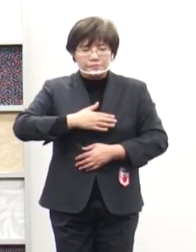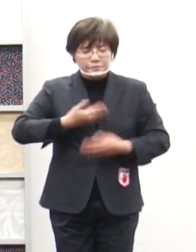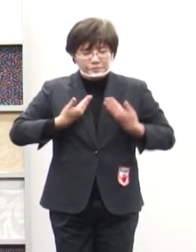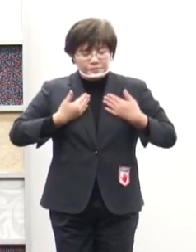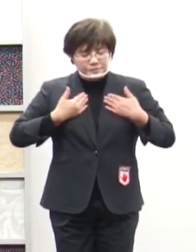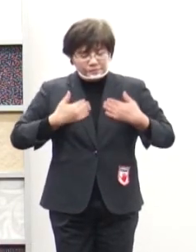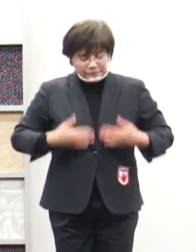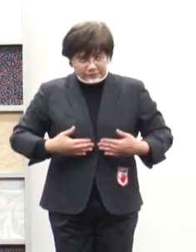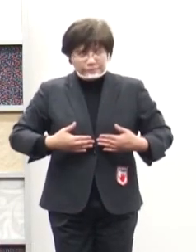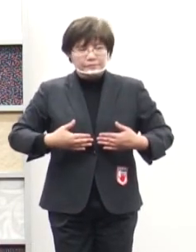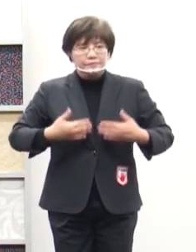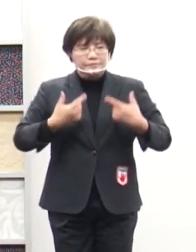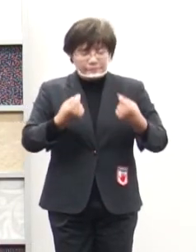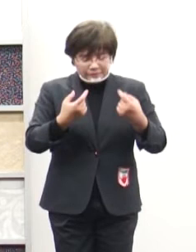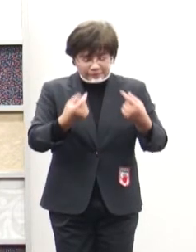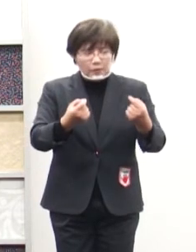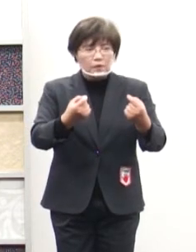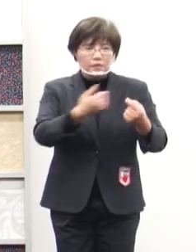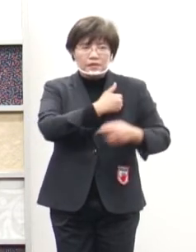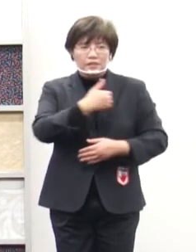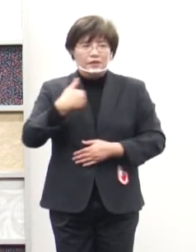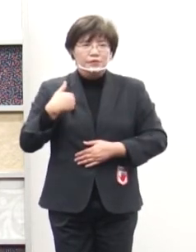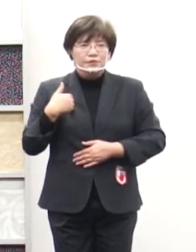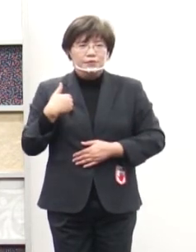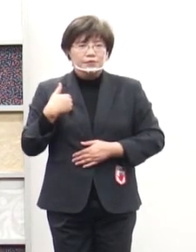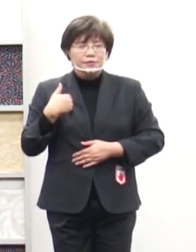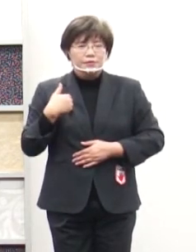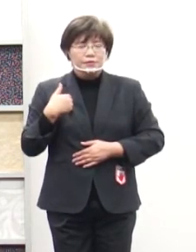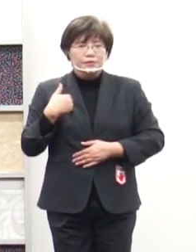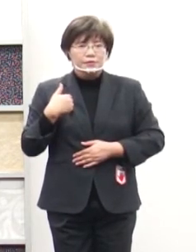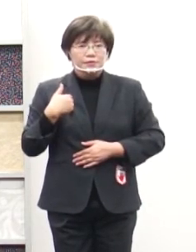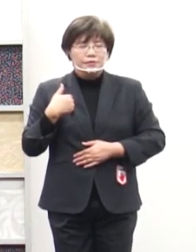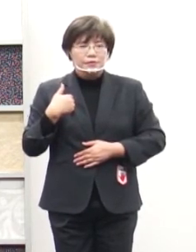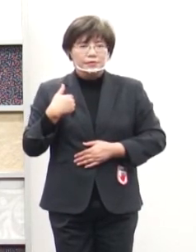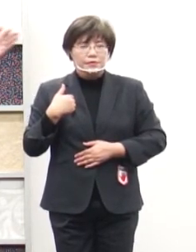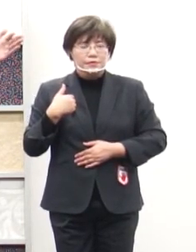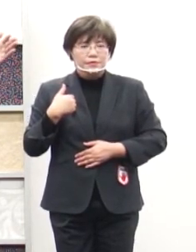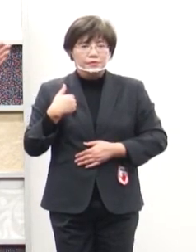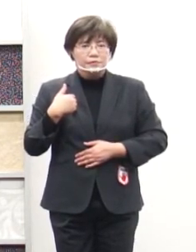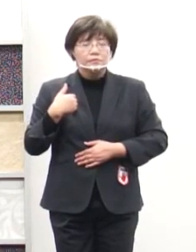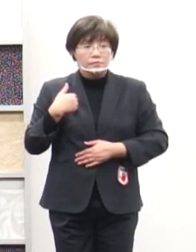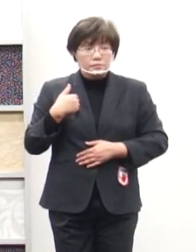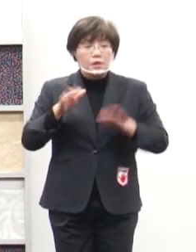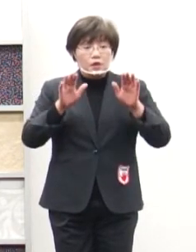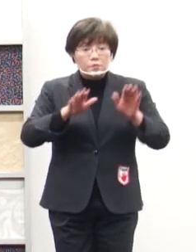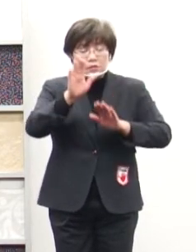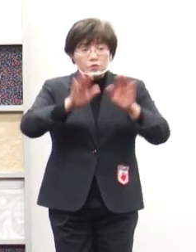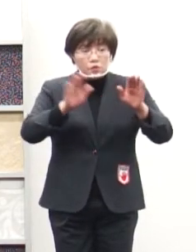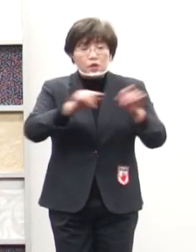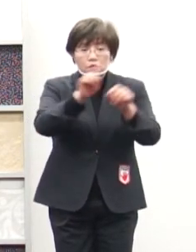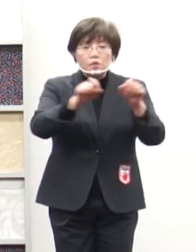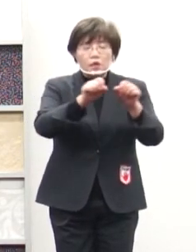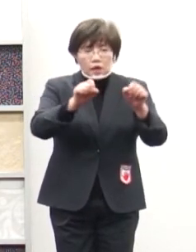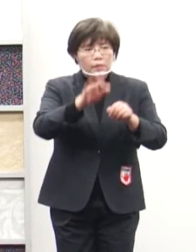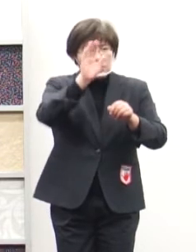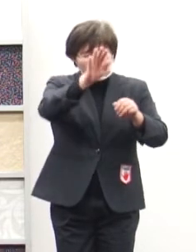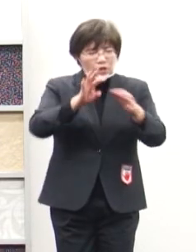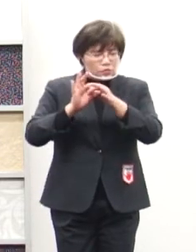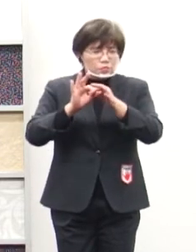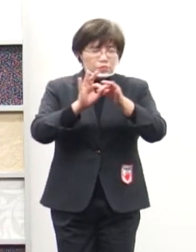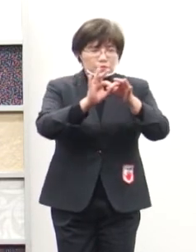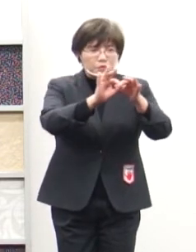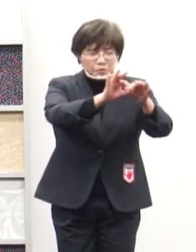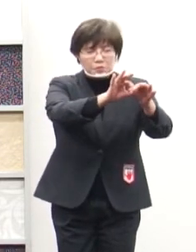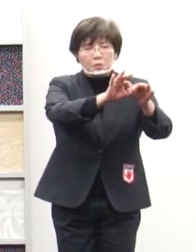安全性が高まったということであってですね、まあ、大変その、まあ、これはこの結果というのは後々まで進むんですから、またあ